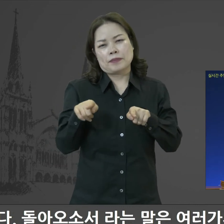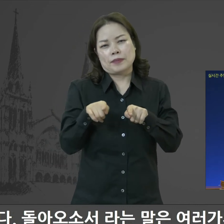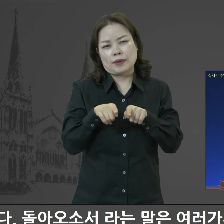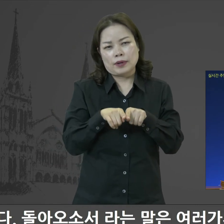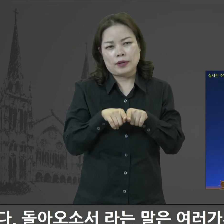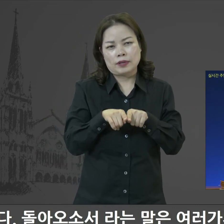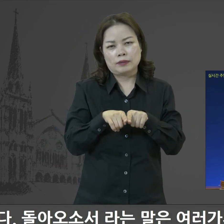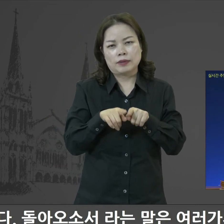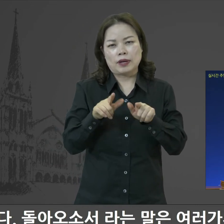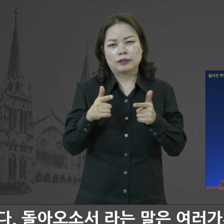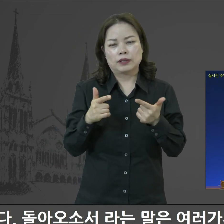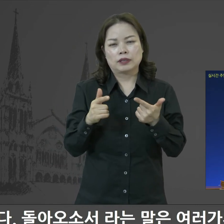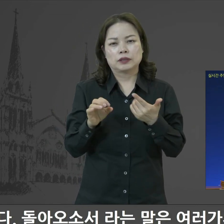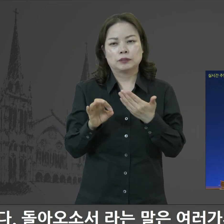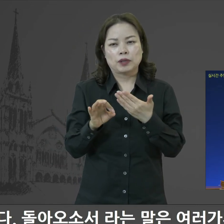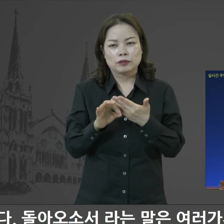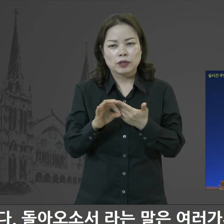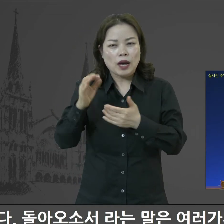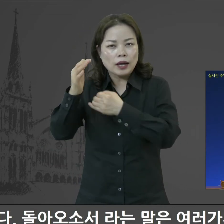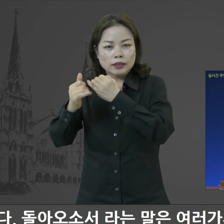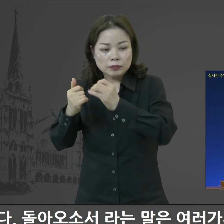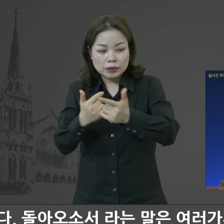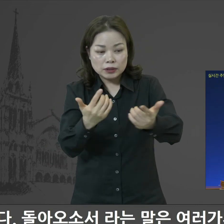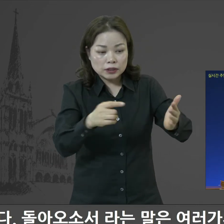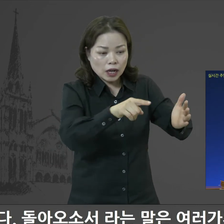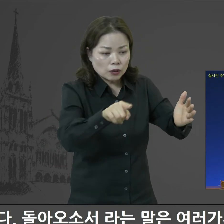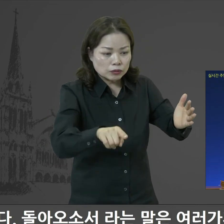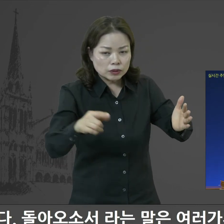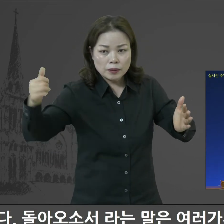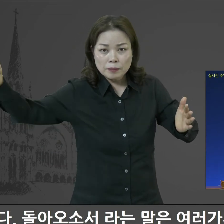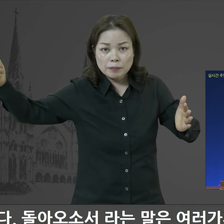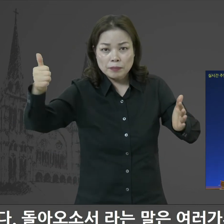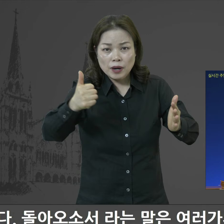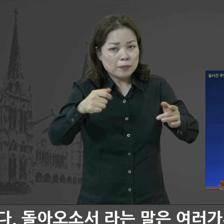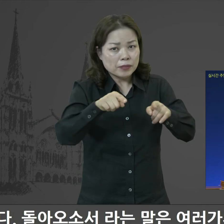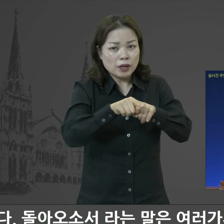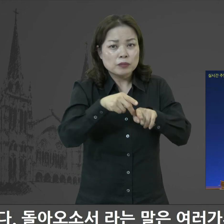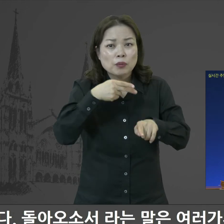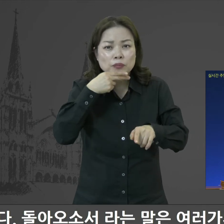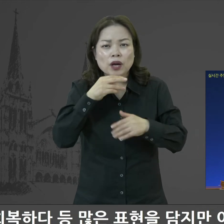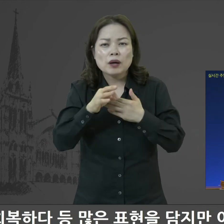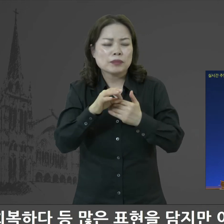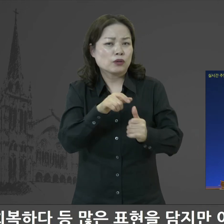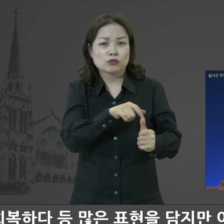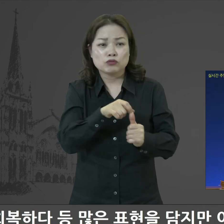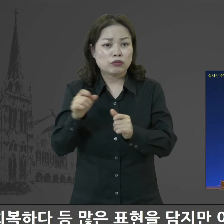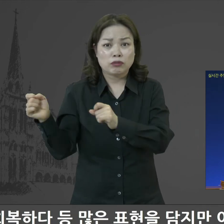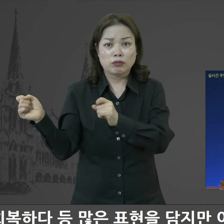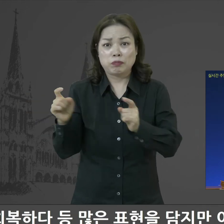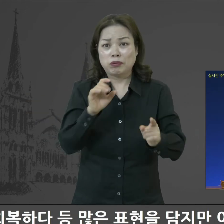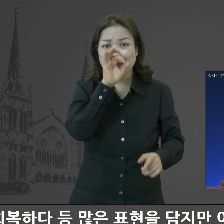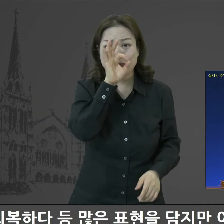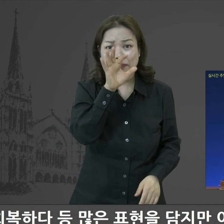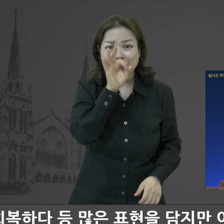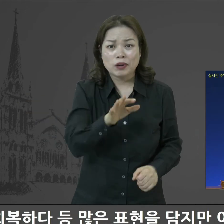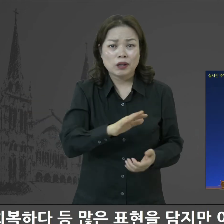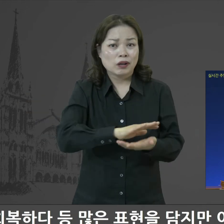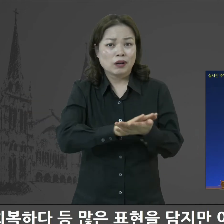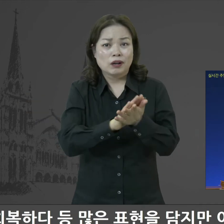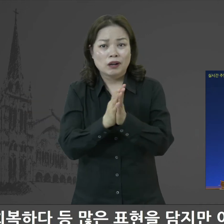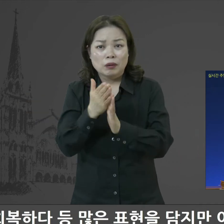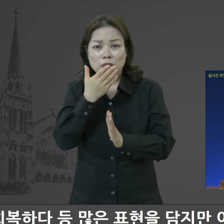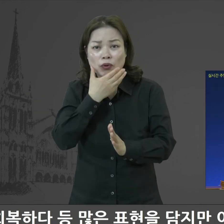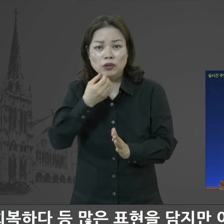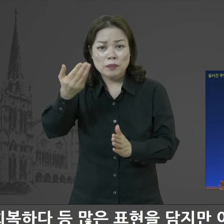하시지 아니하시면, 하나님이 이들 가운데 임재하지 아니하시면 구원과 회복은 물론이고 변화와